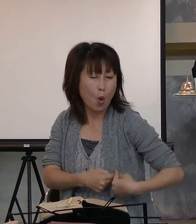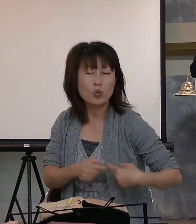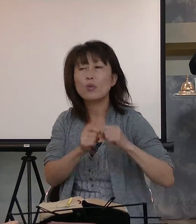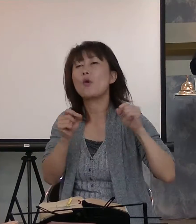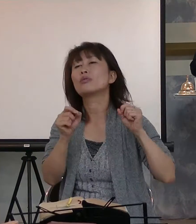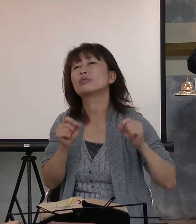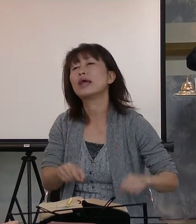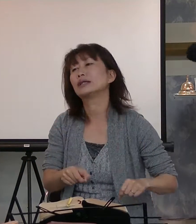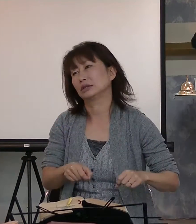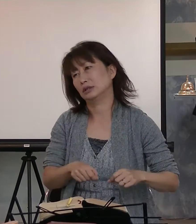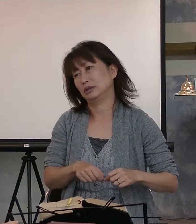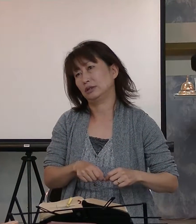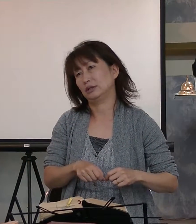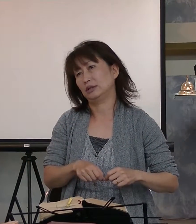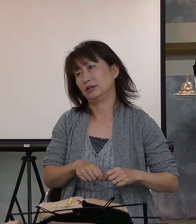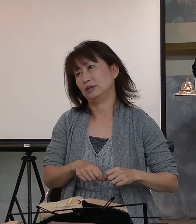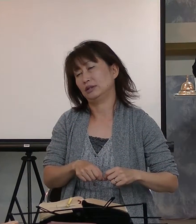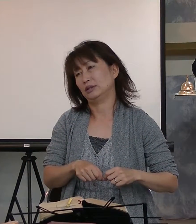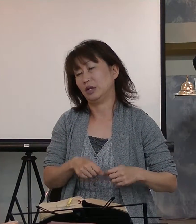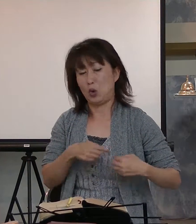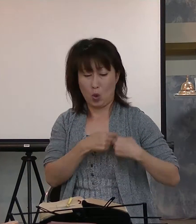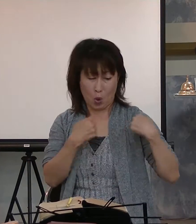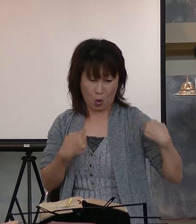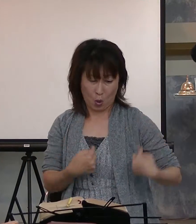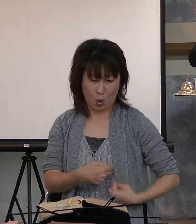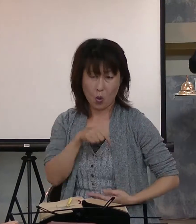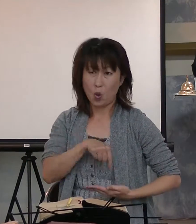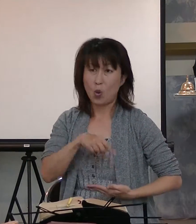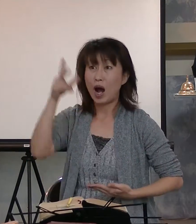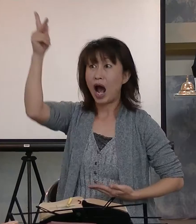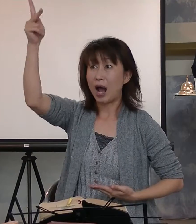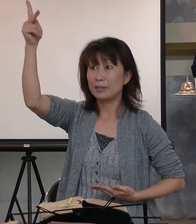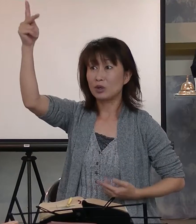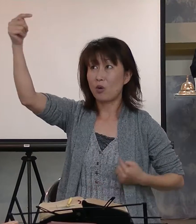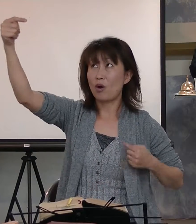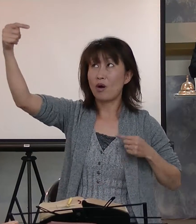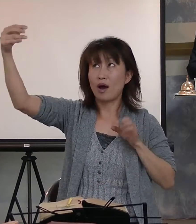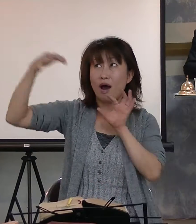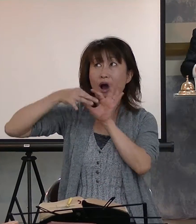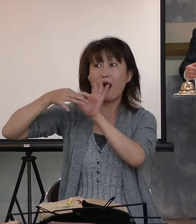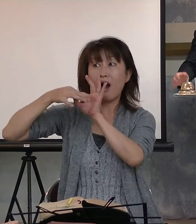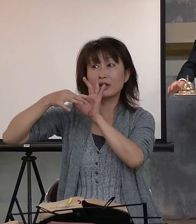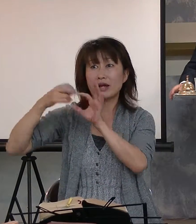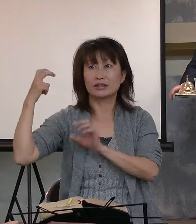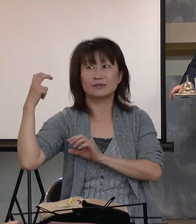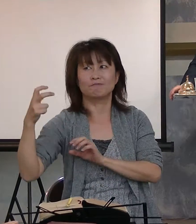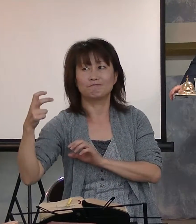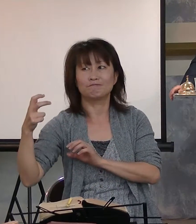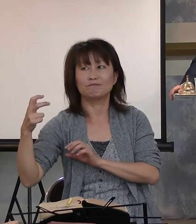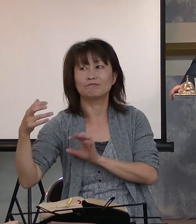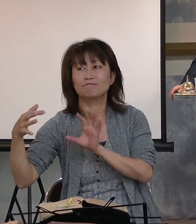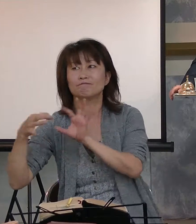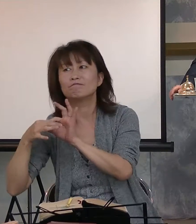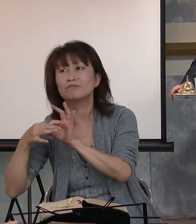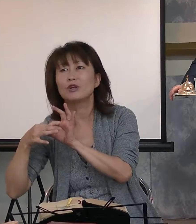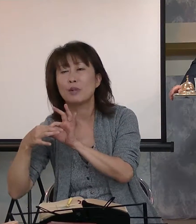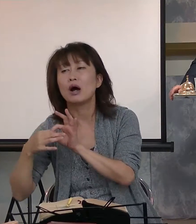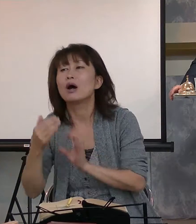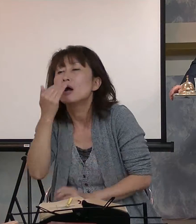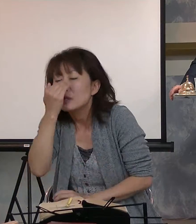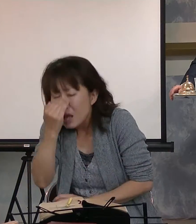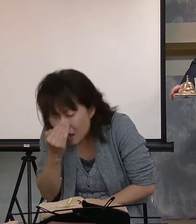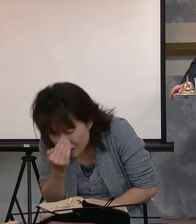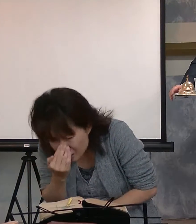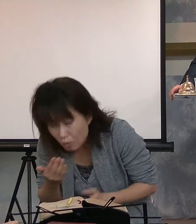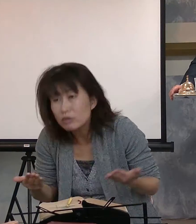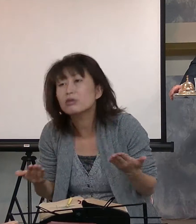心が神としっかりこれができとるならば謙遜になるはずなんです。